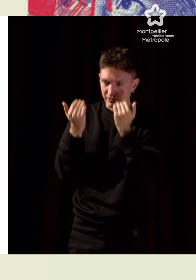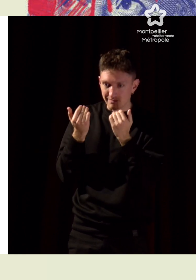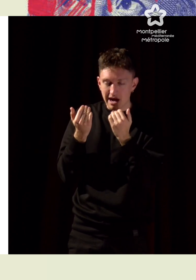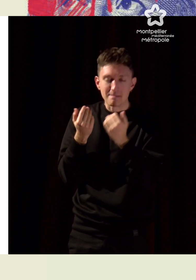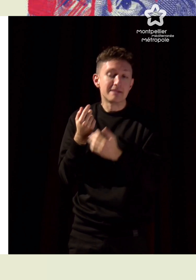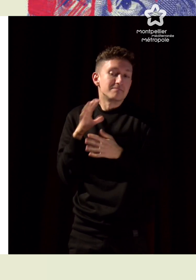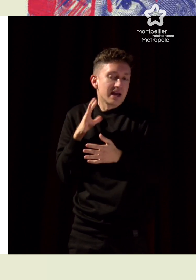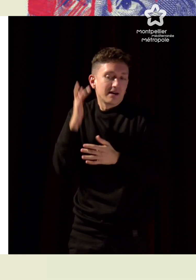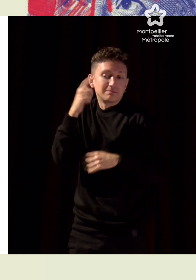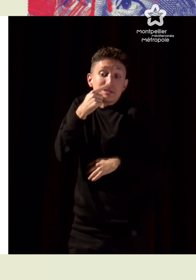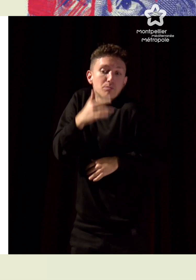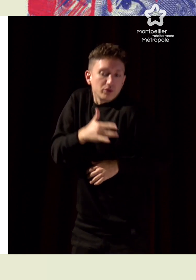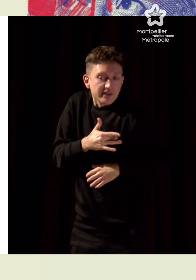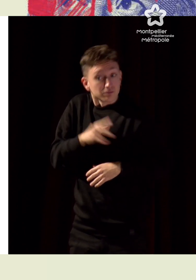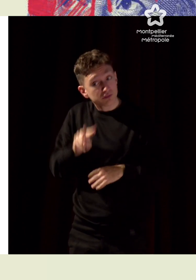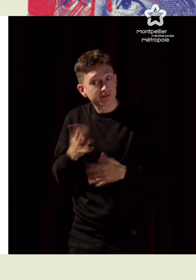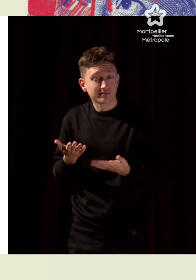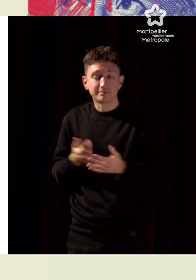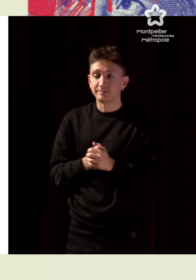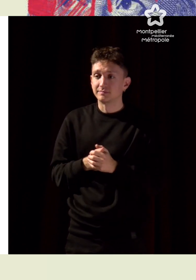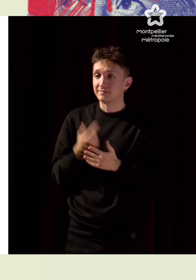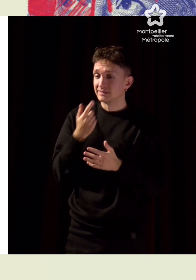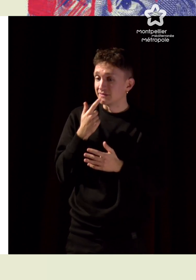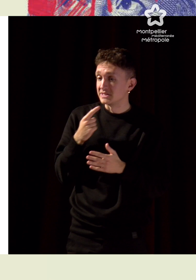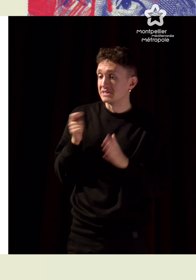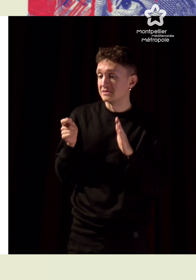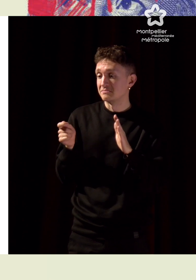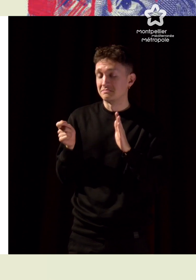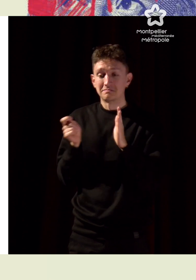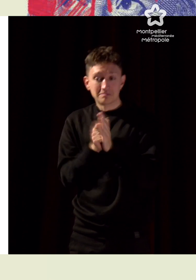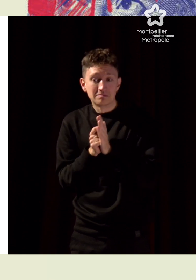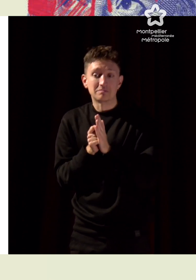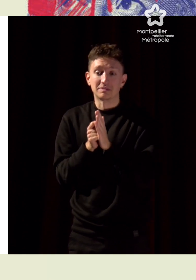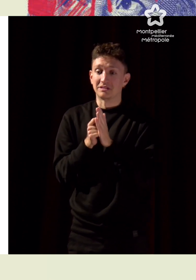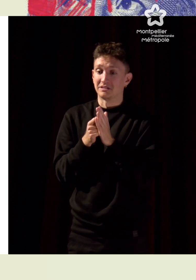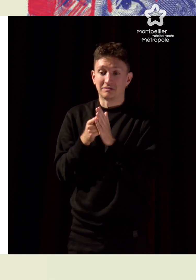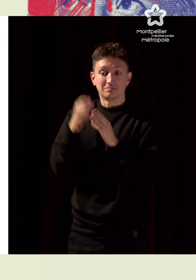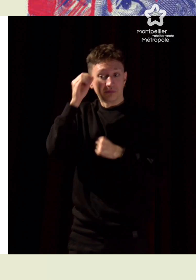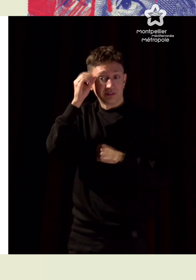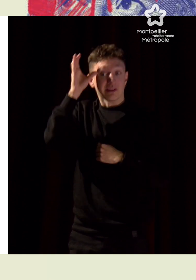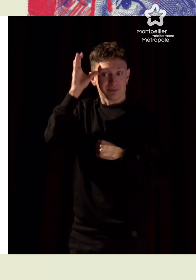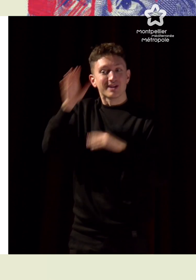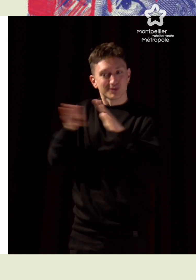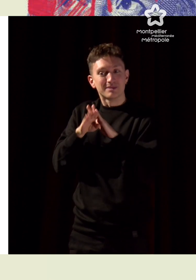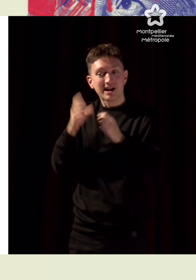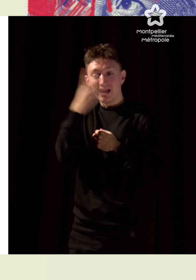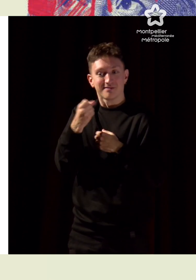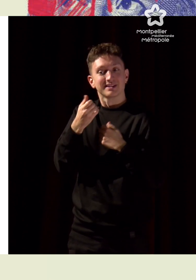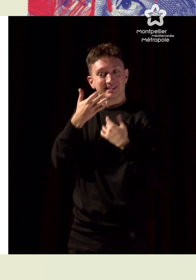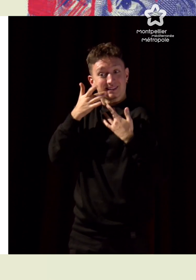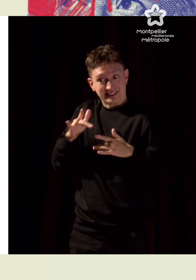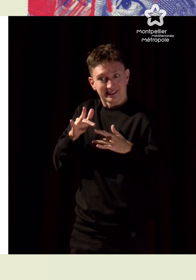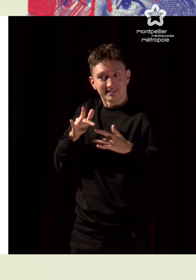dit, quand les premiers sapiens viennent d'Afrique, ils sont noirs de couleur de peau, ils s'adaptent assez rapidement à